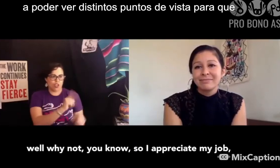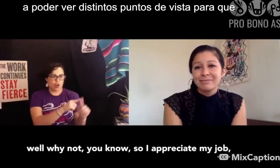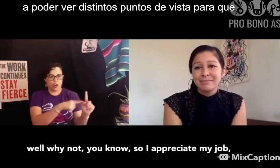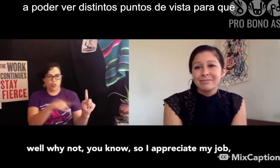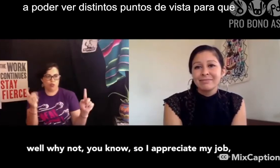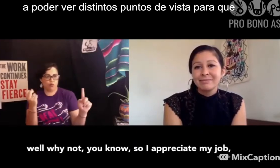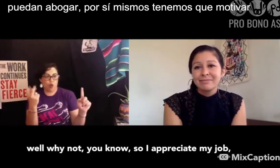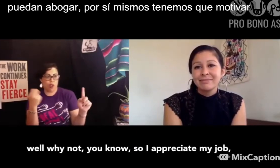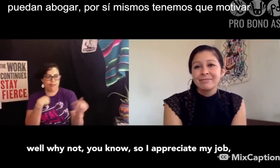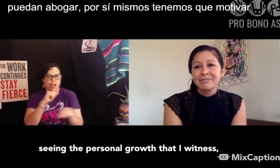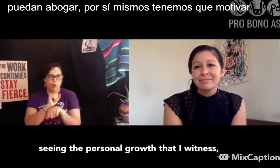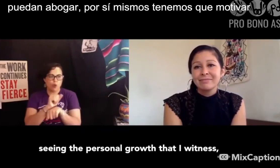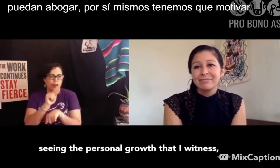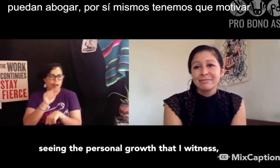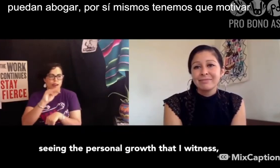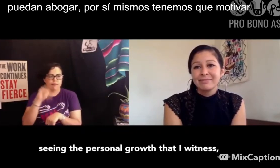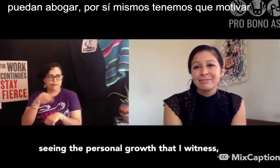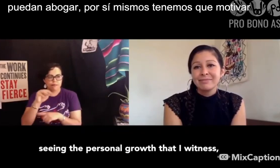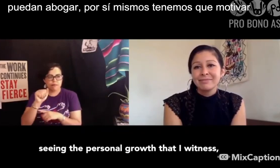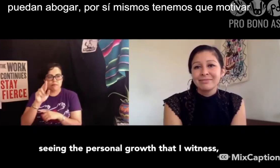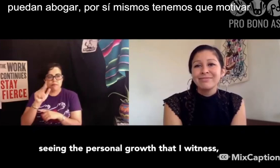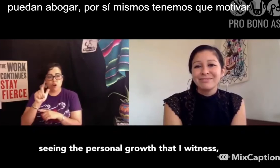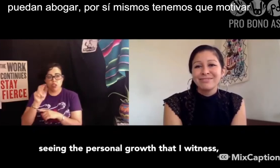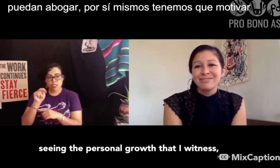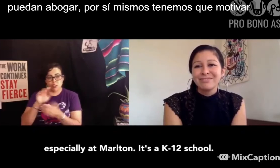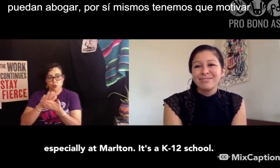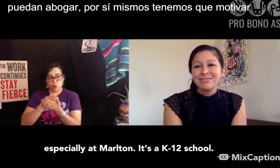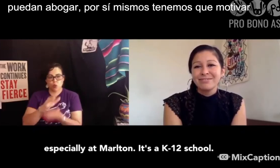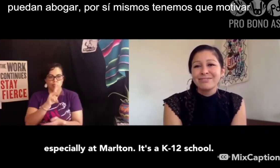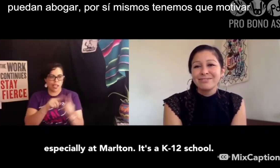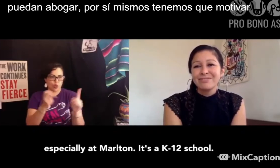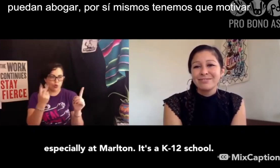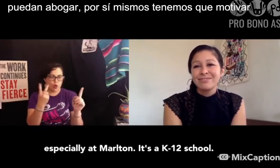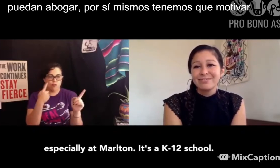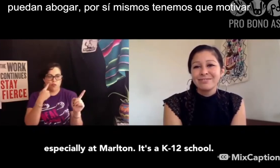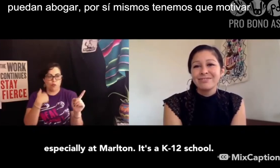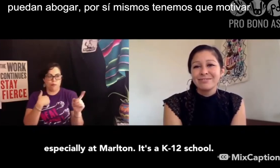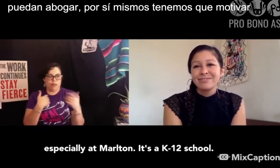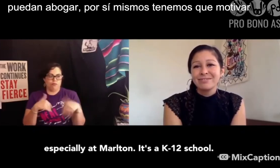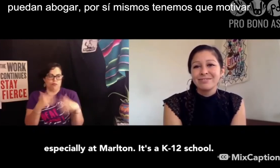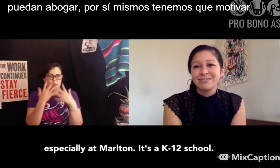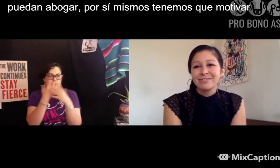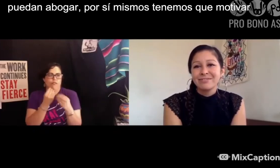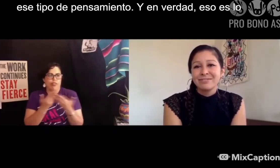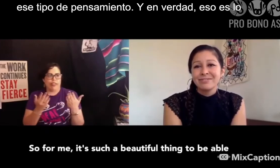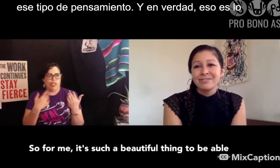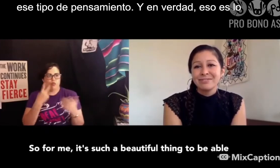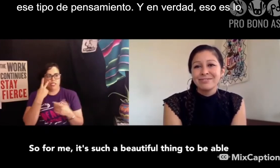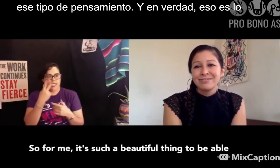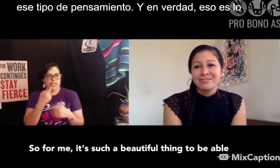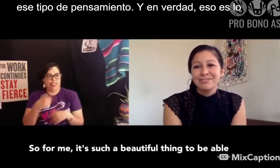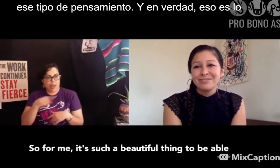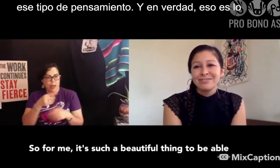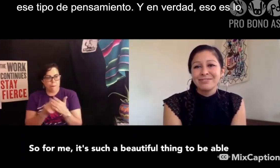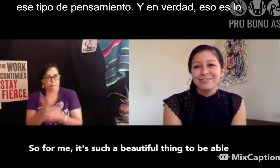de vista, para que puedan abogar por sí mismos. Tenemos que motivar ese